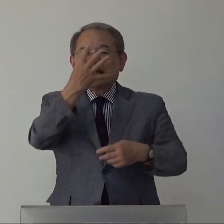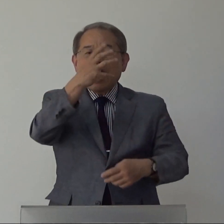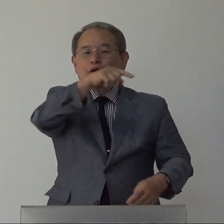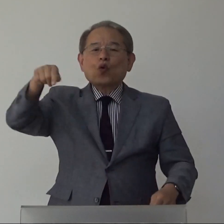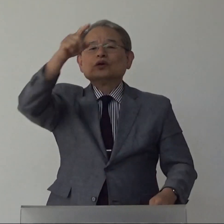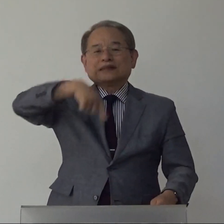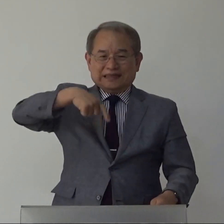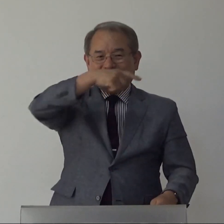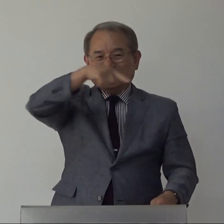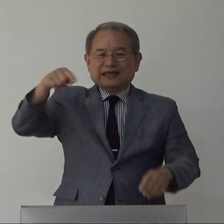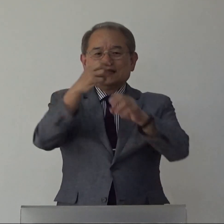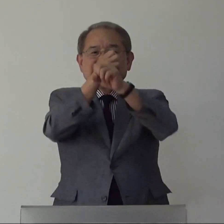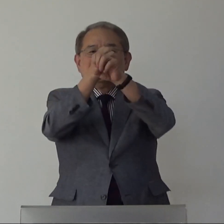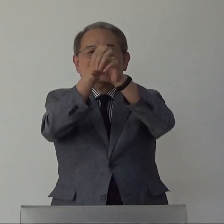또 경찰들이